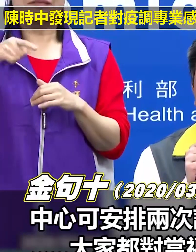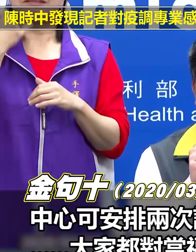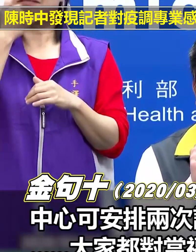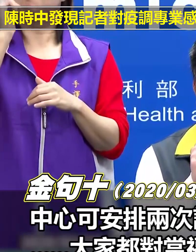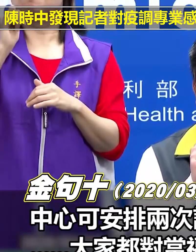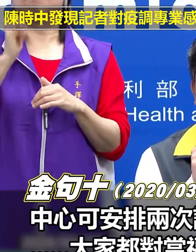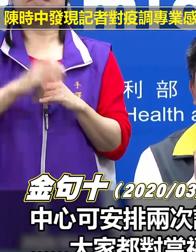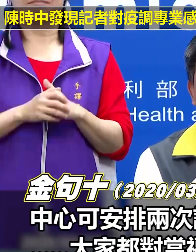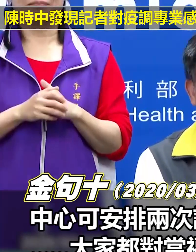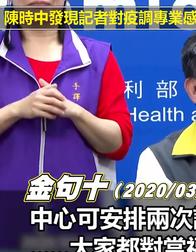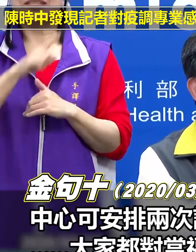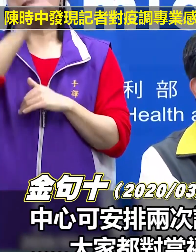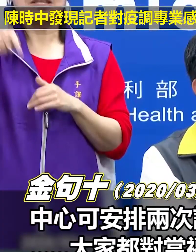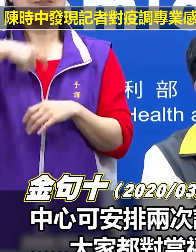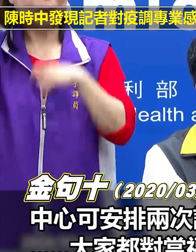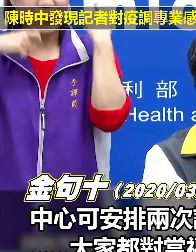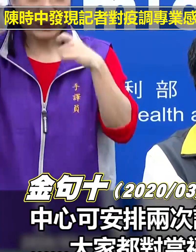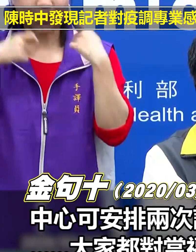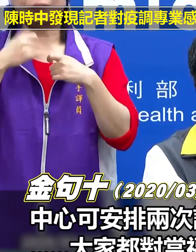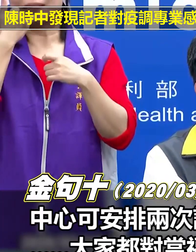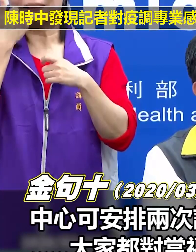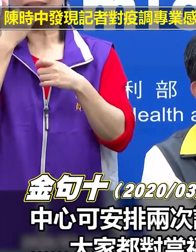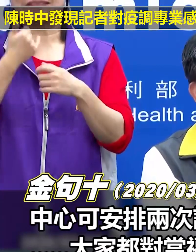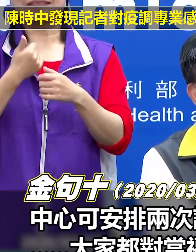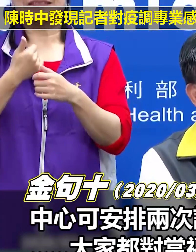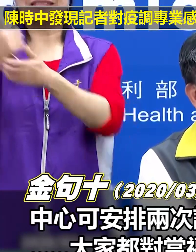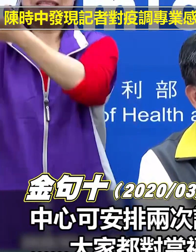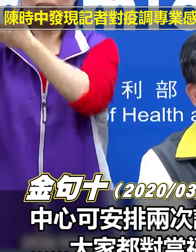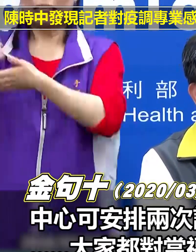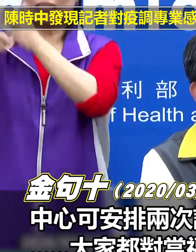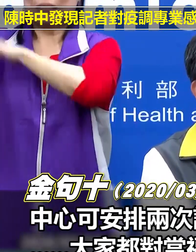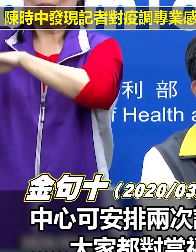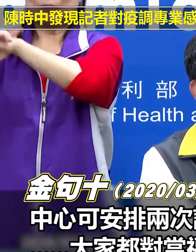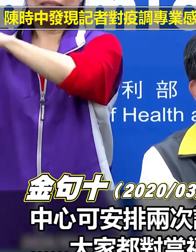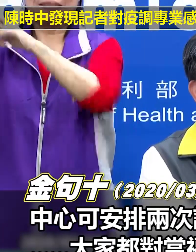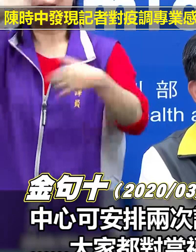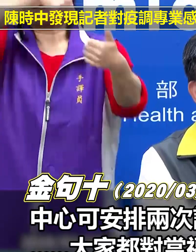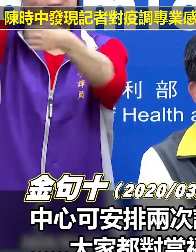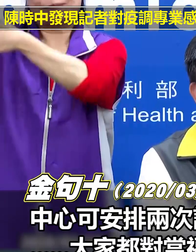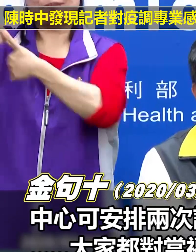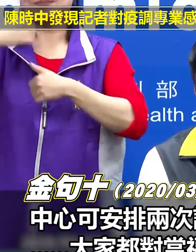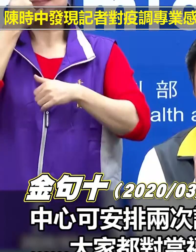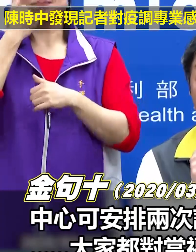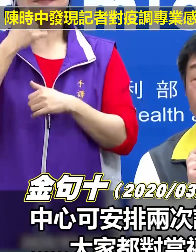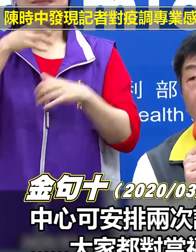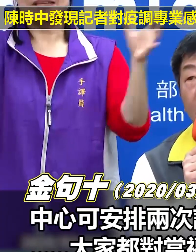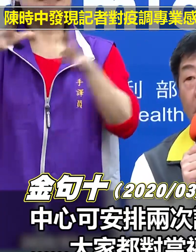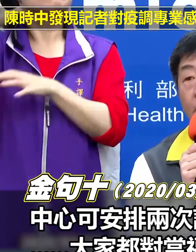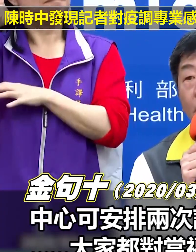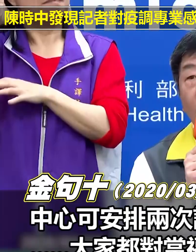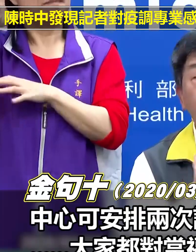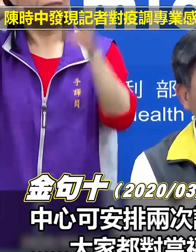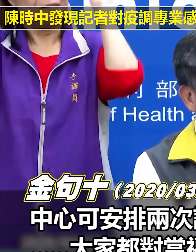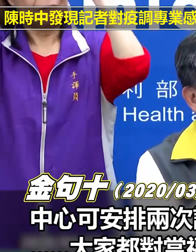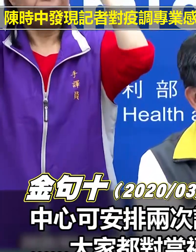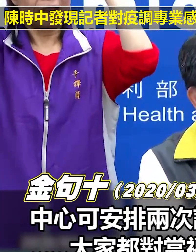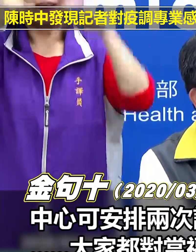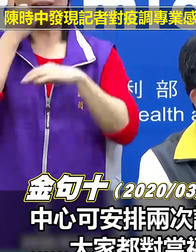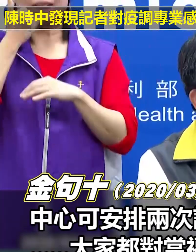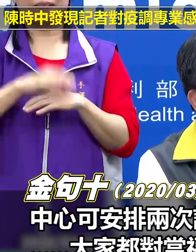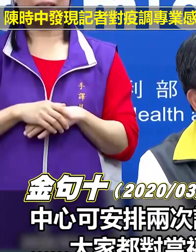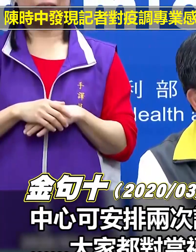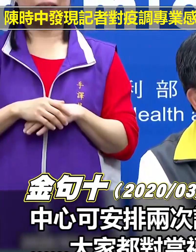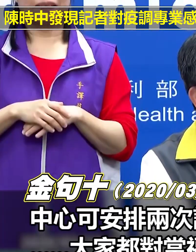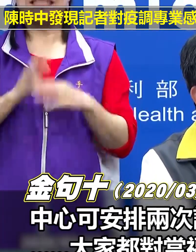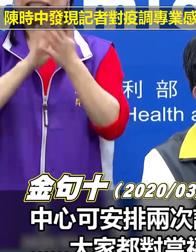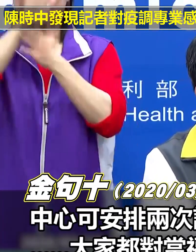也不错啊，大家有兴趣的话，也可以我们请几位来开个课，大家一起来听嘛。那这样我们在大